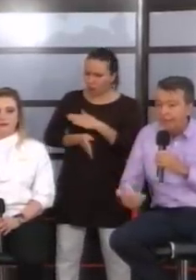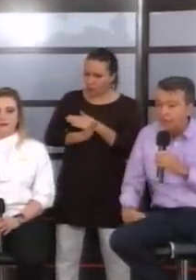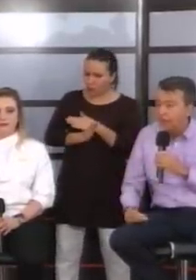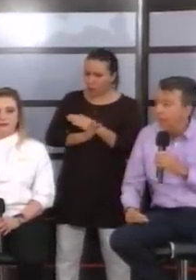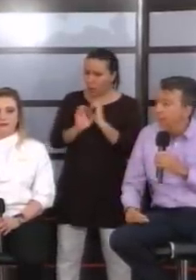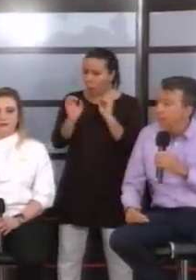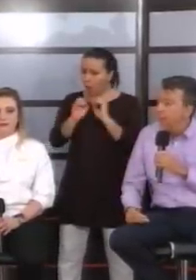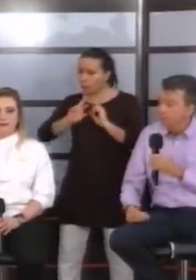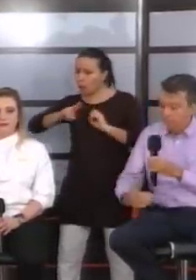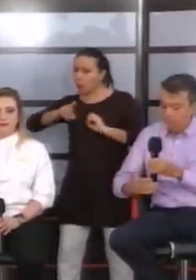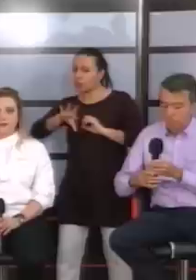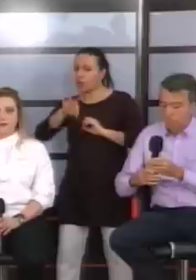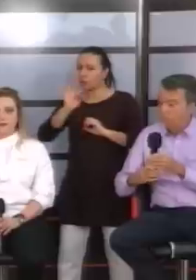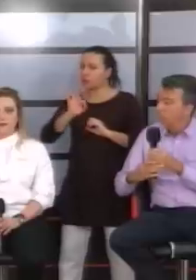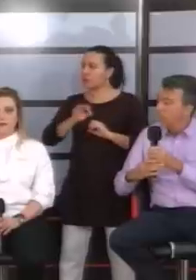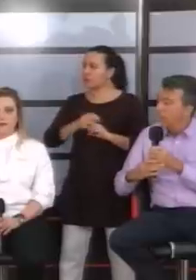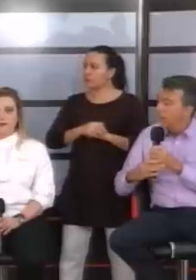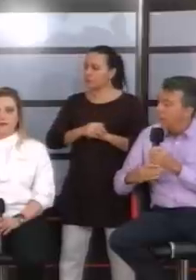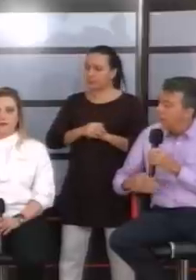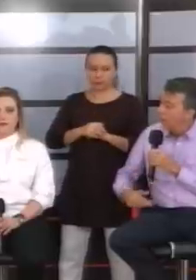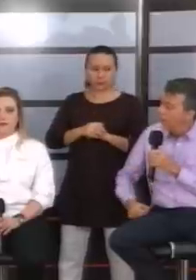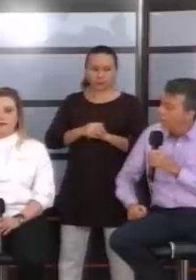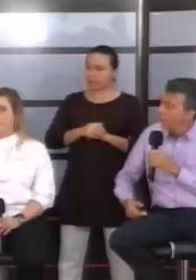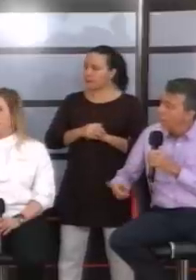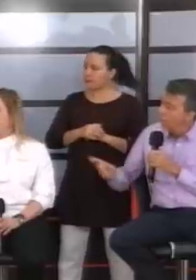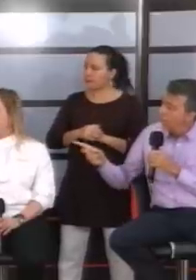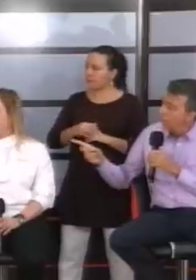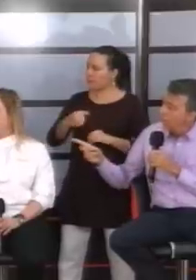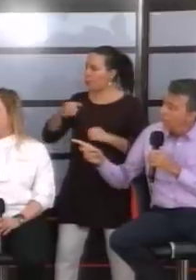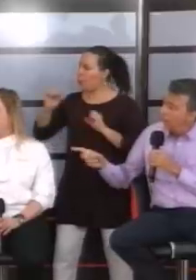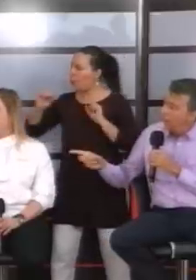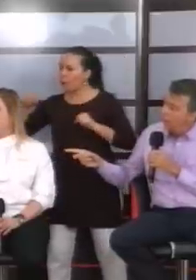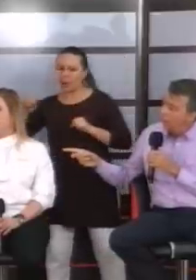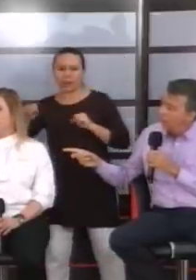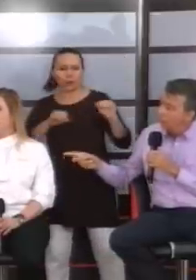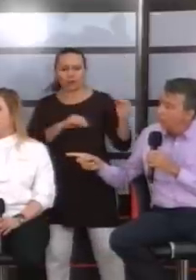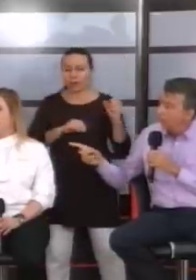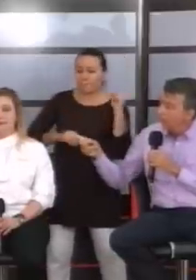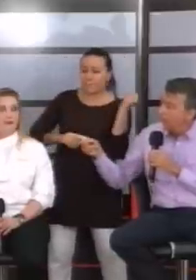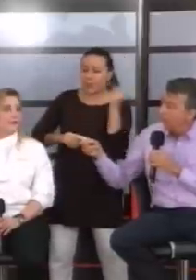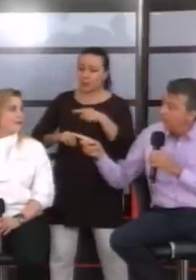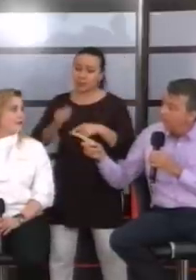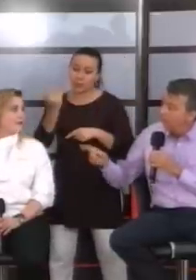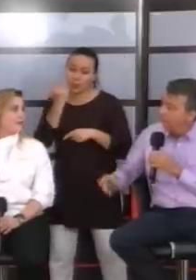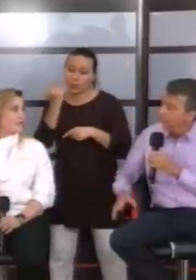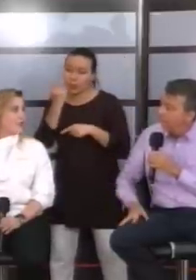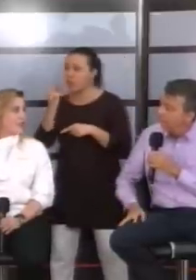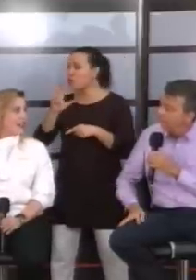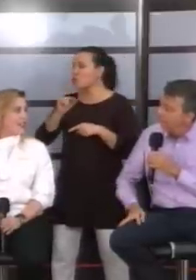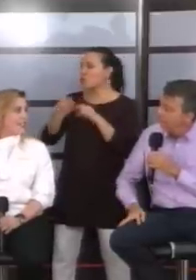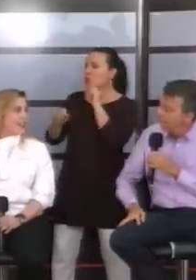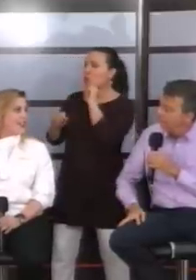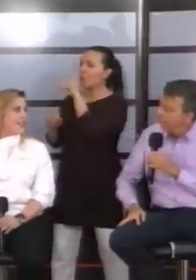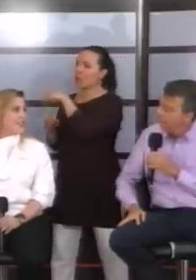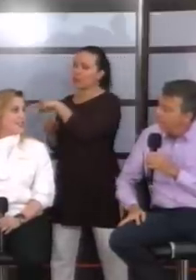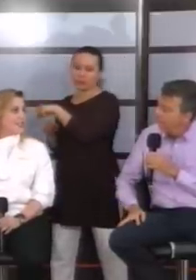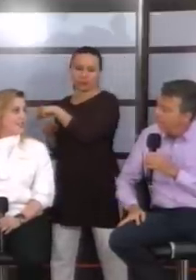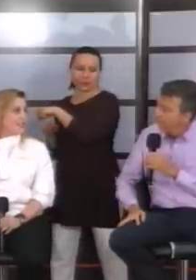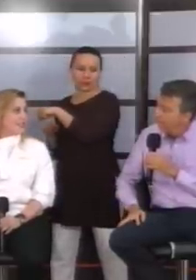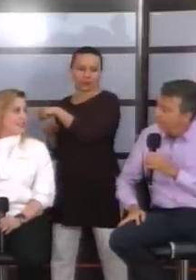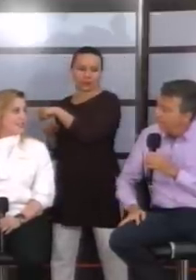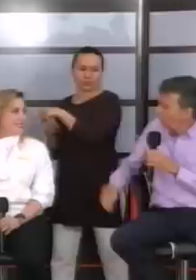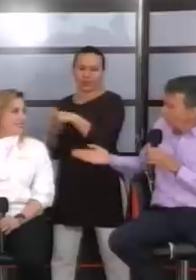una alternativa? La pregunta es para Carolina. Pero yo la puedo responder, no tengo problema. No, era para él. No, era sacó para Mauricio, no, sacó a